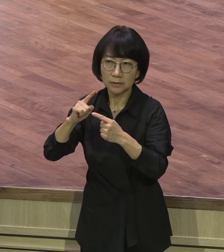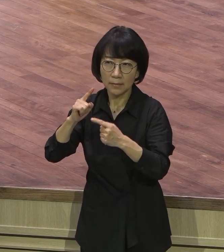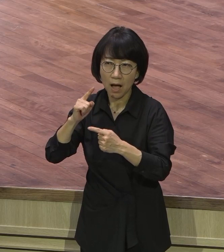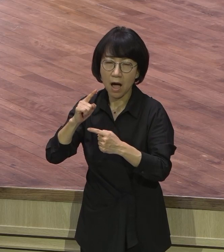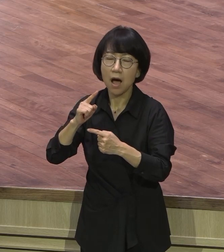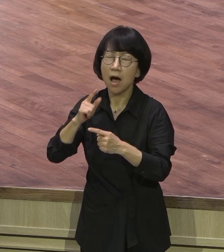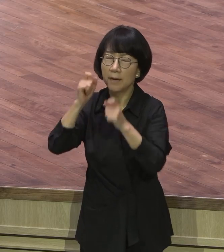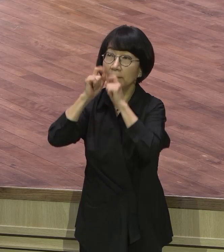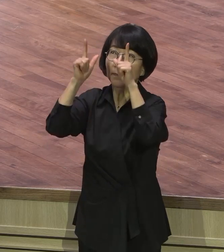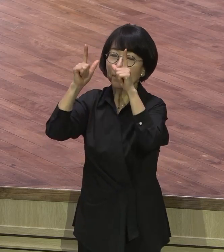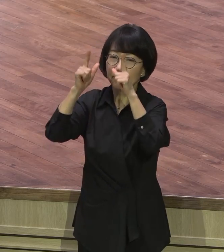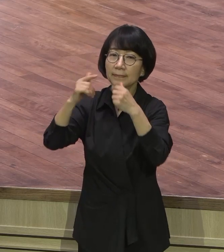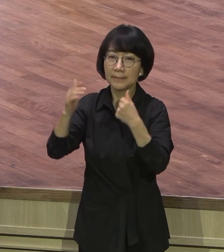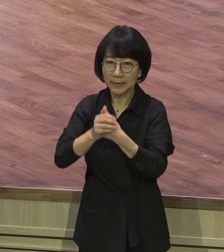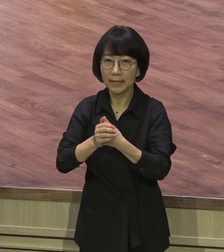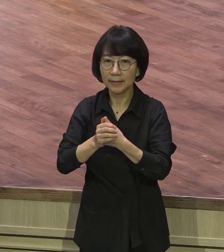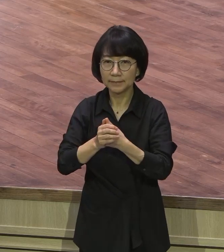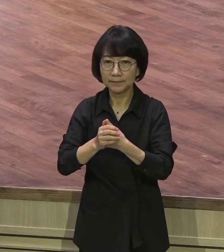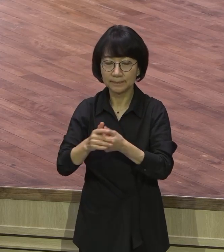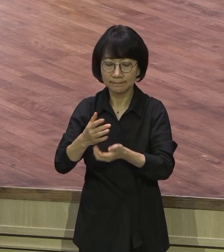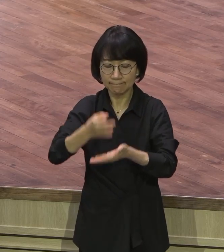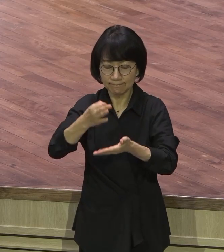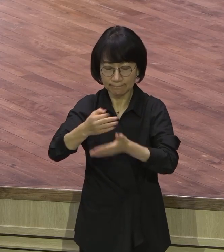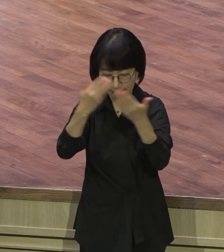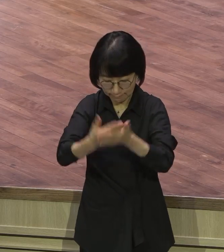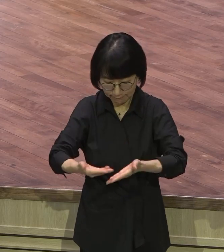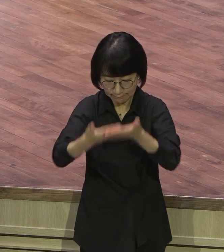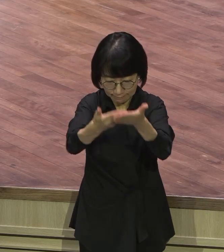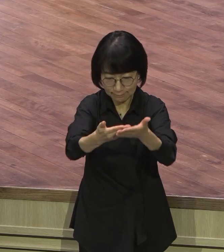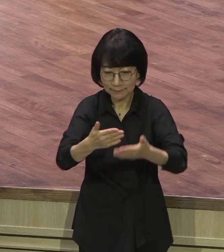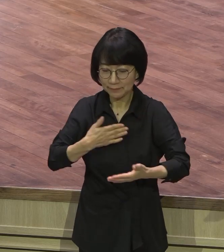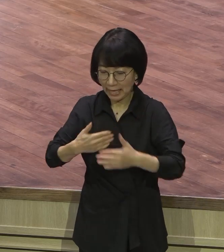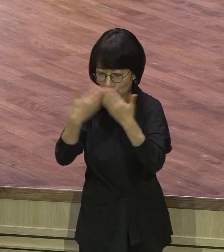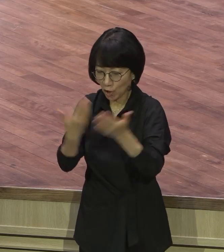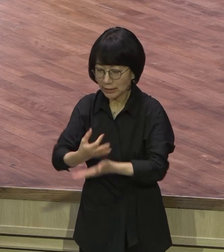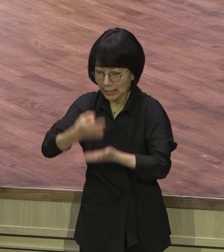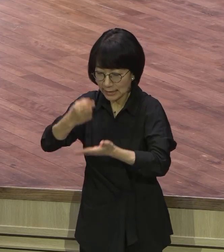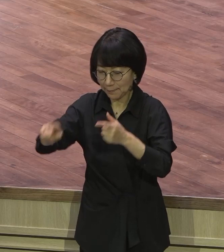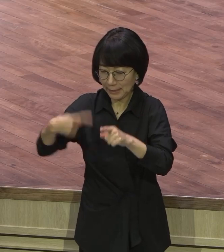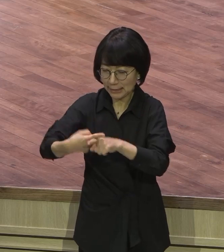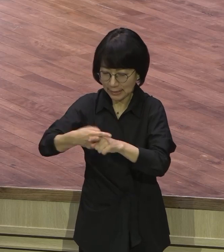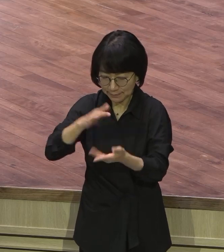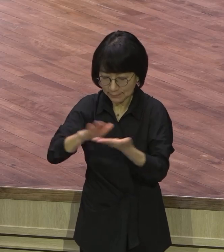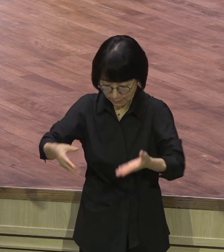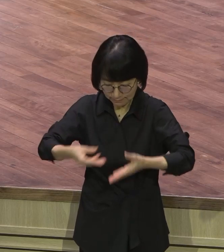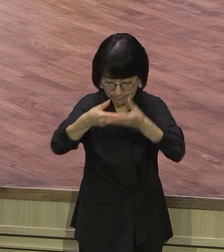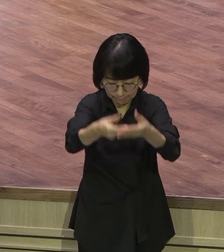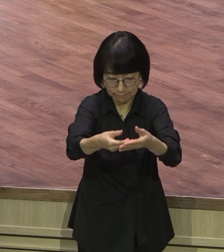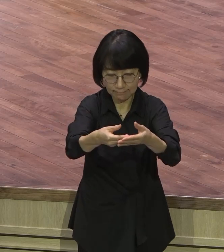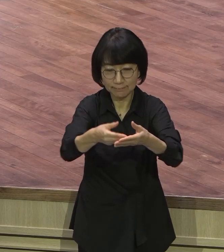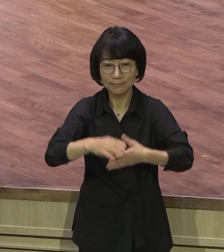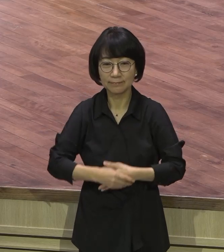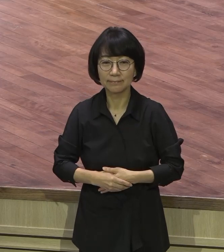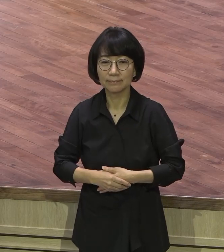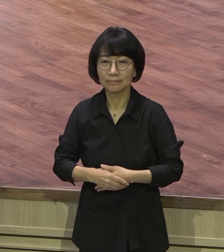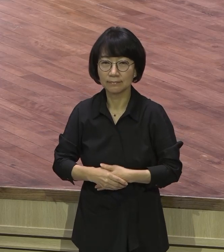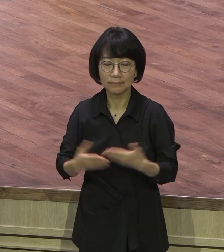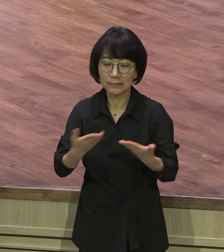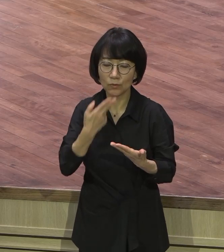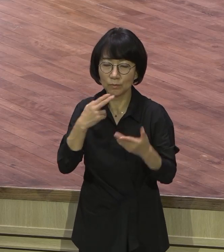순종해 앞두 뒤 전재산이야 그게 목사님 이거는 저의 전재산입니다 농인이 그렇지요 아무